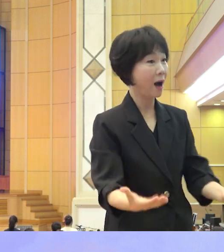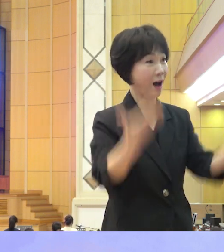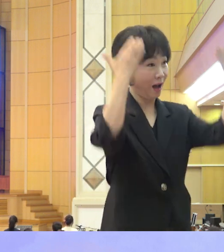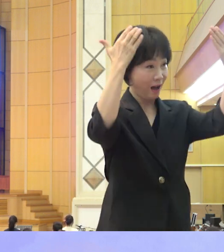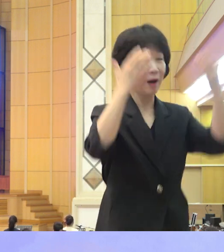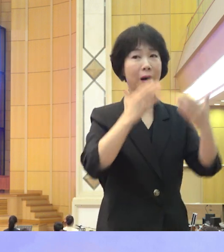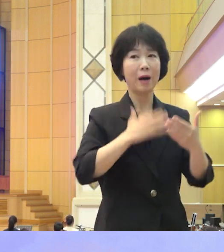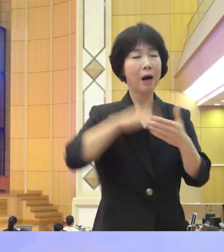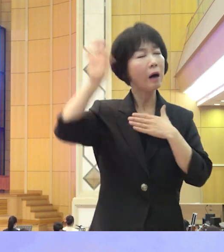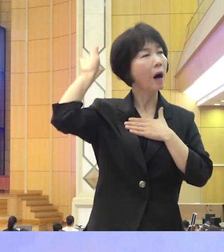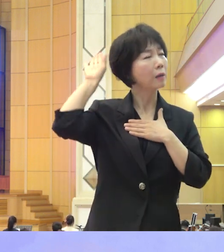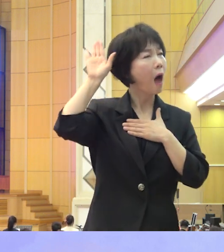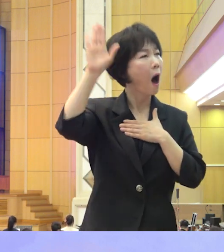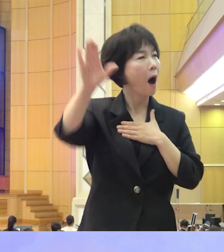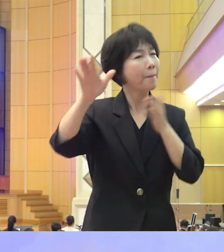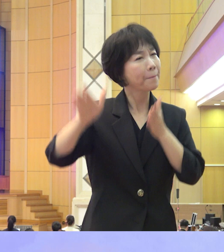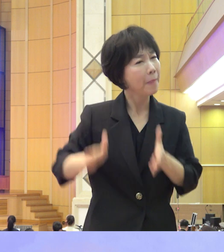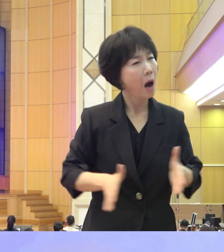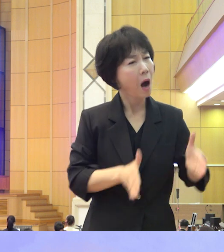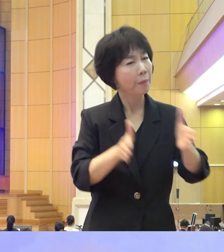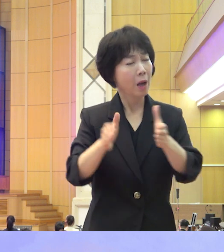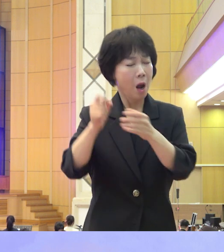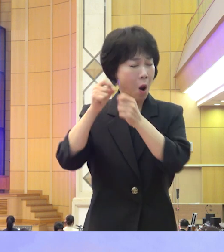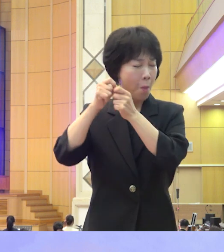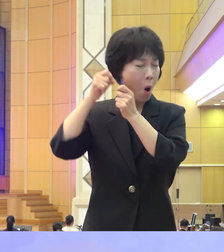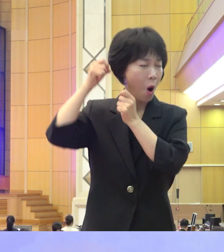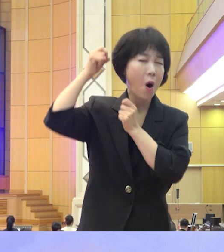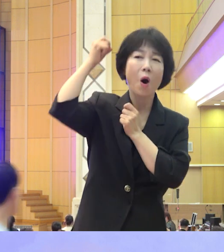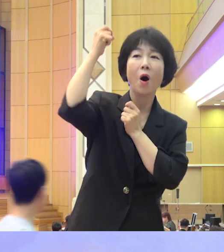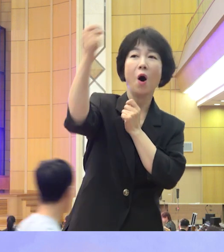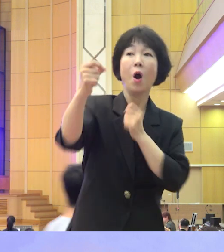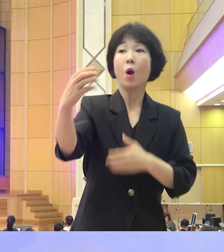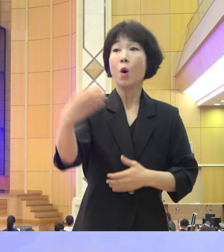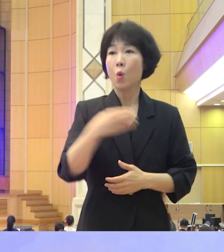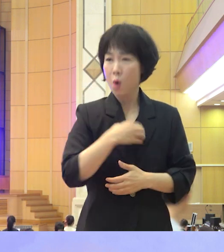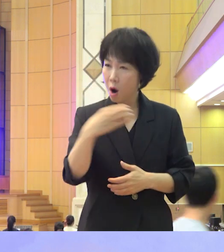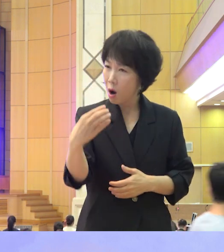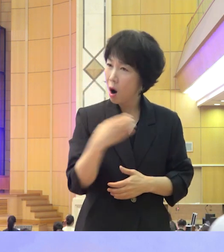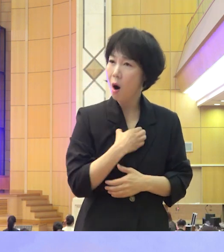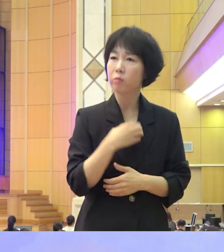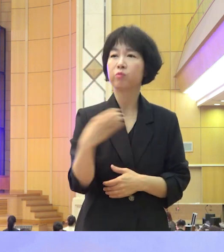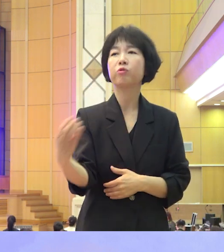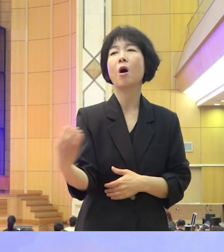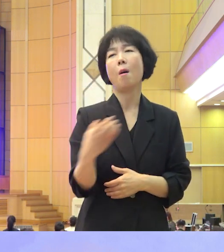할렐루야. 내 앞길 멀고